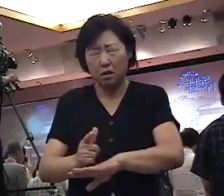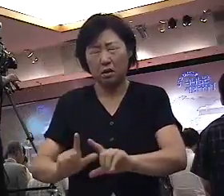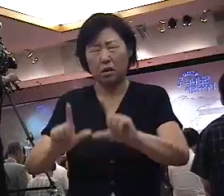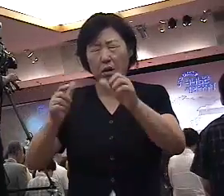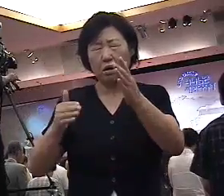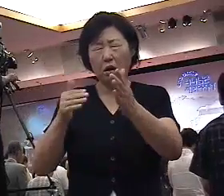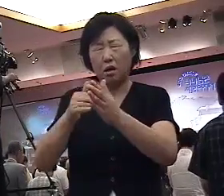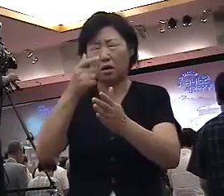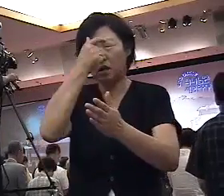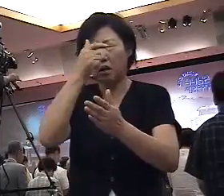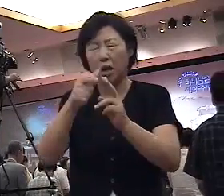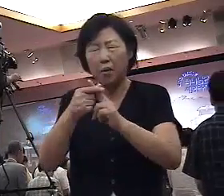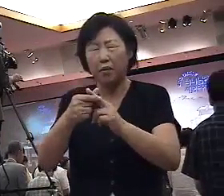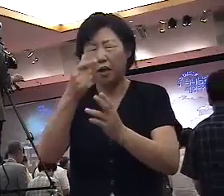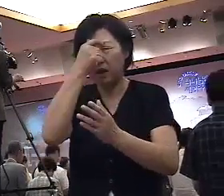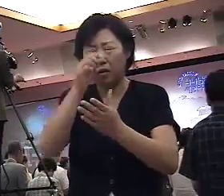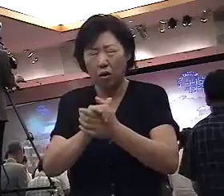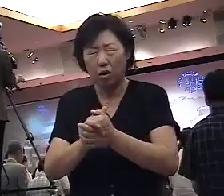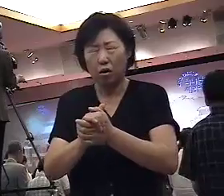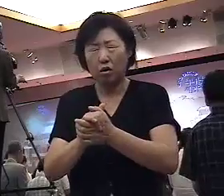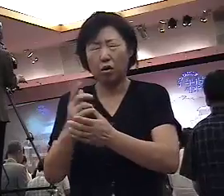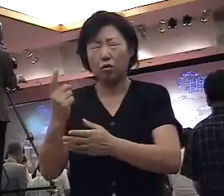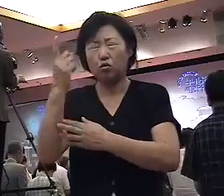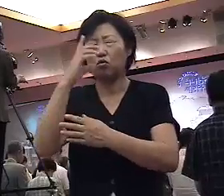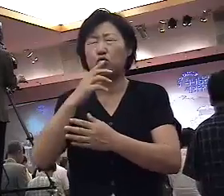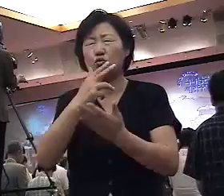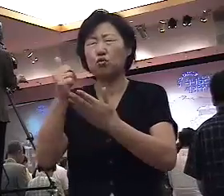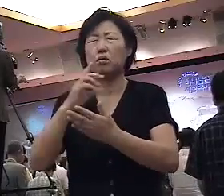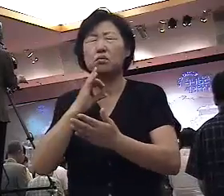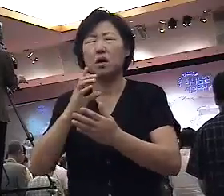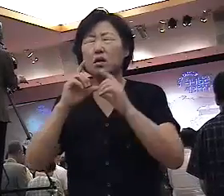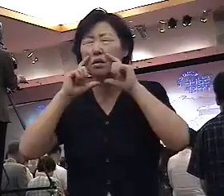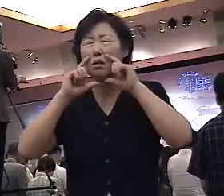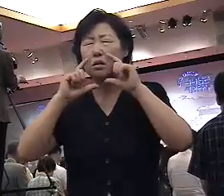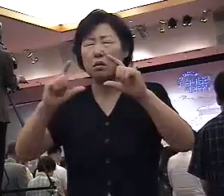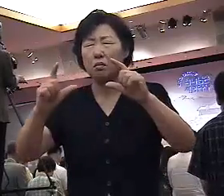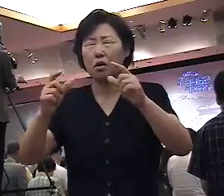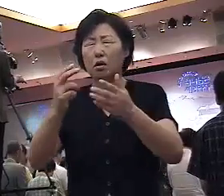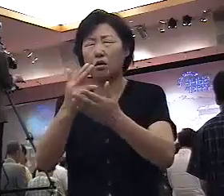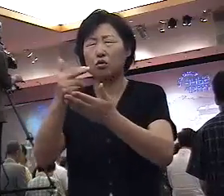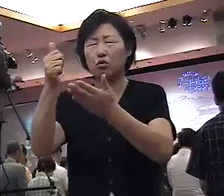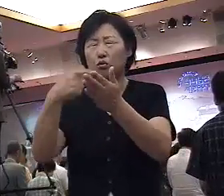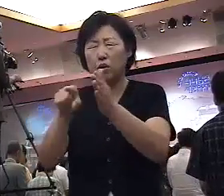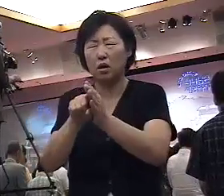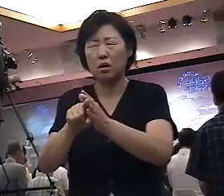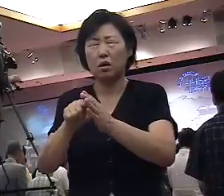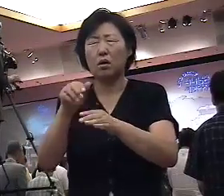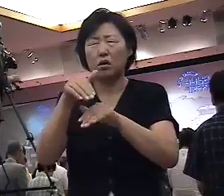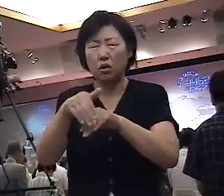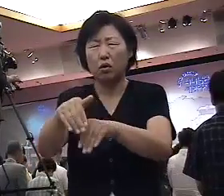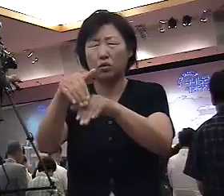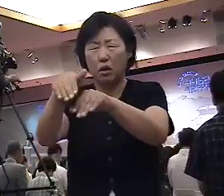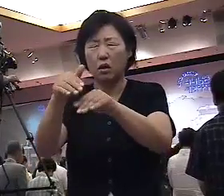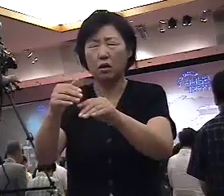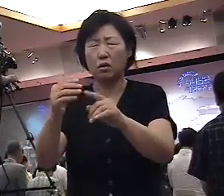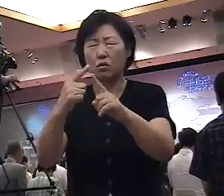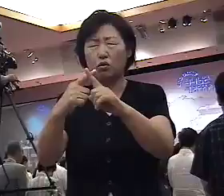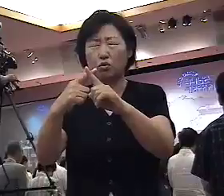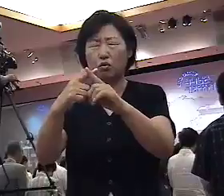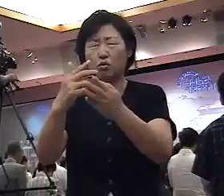기도하고 함께 주님만을 경배하고 주님만을 선포하고 주님을 위하여 전진하는 주님의 교회 되게